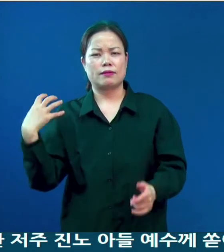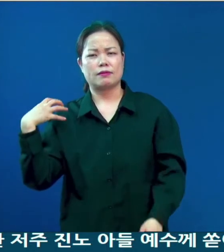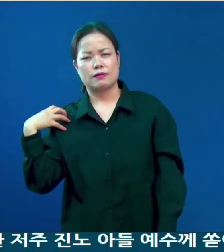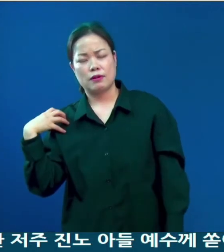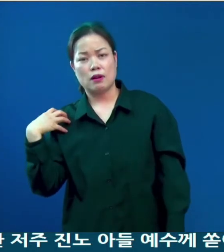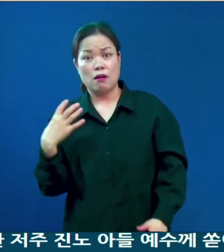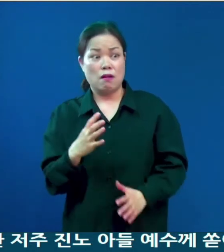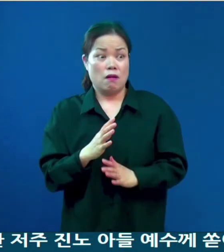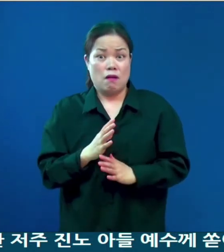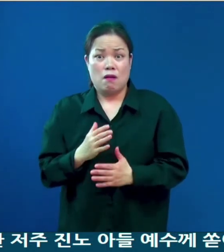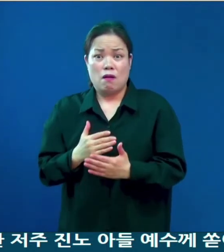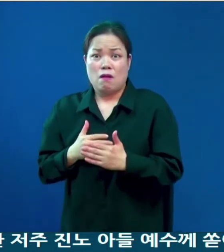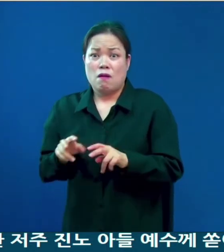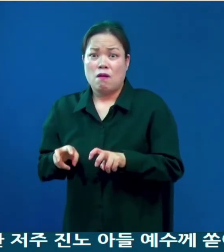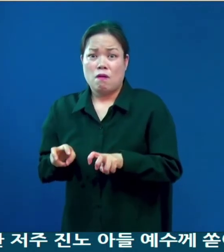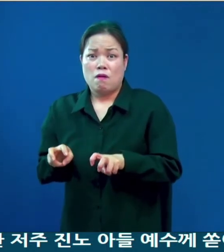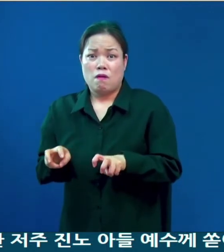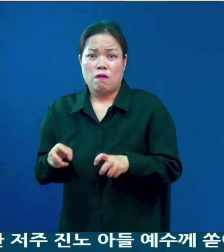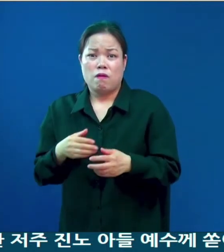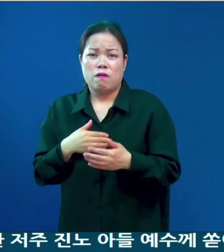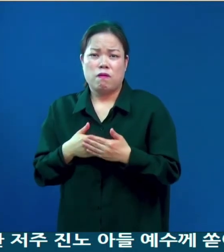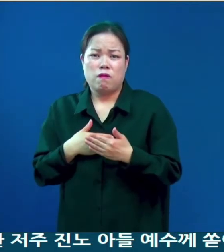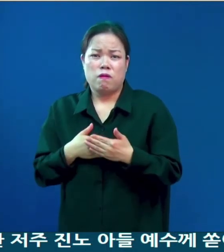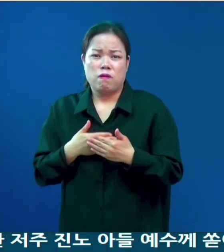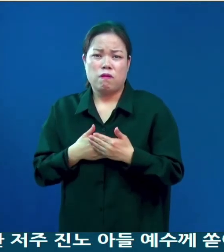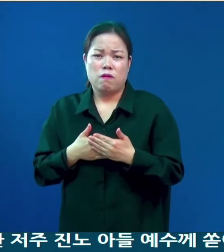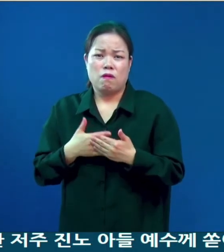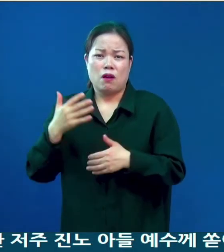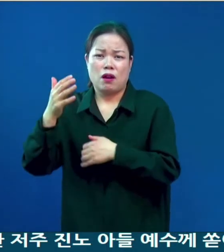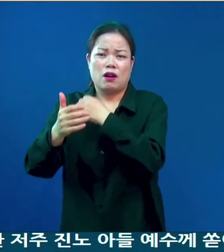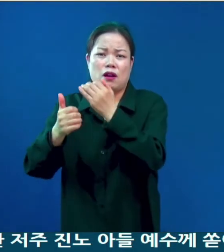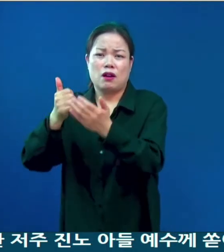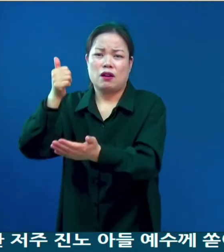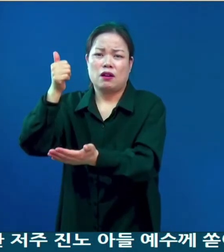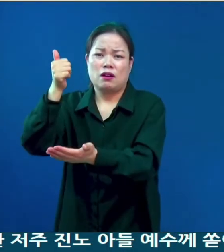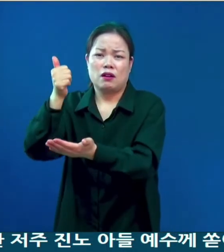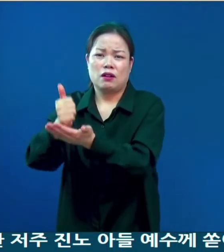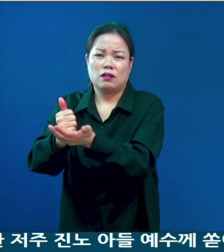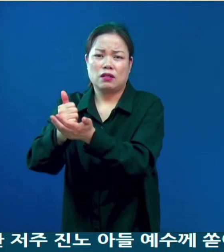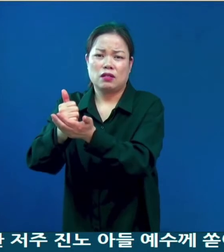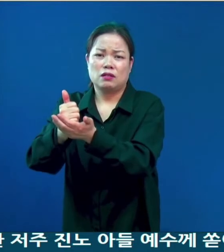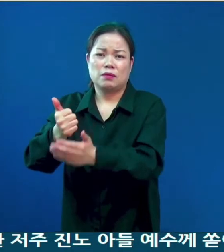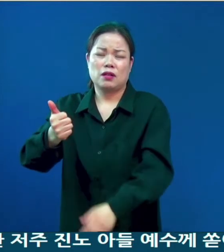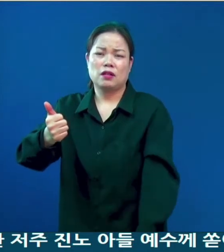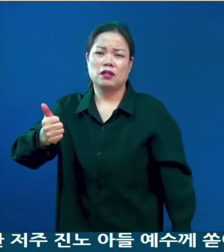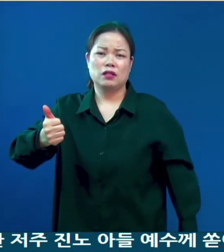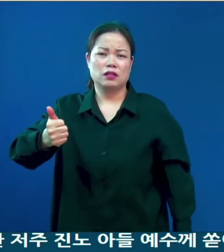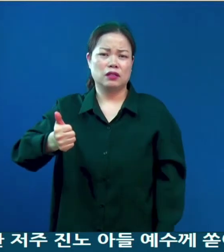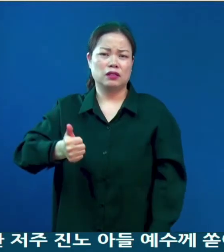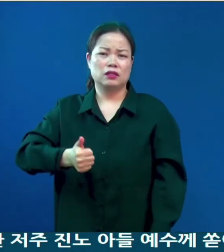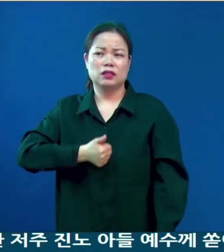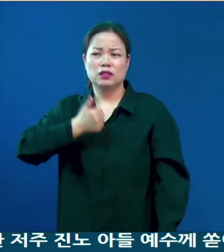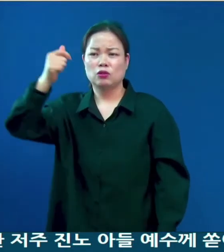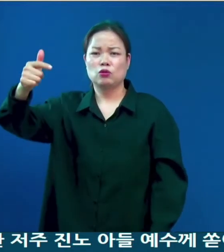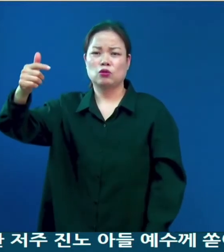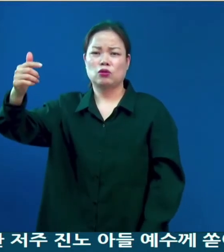그 공포, 그 두려움, 그 하나님의 그 진노 속으로 자처하여 우리 주님이 들어가신